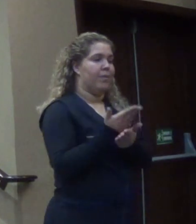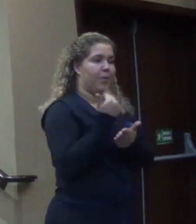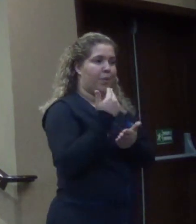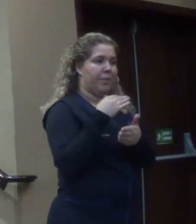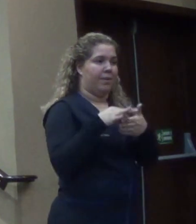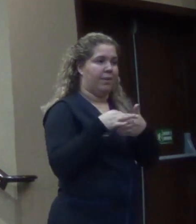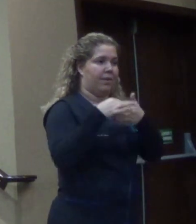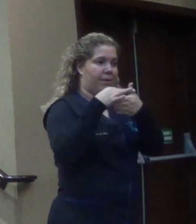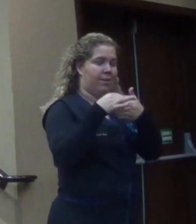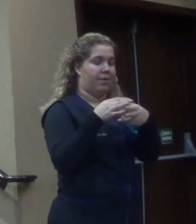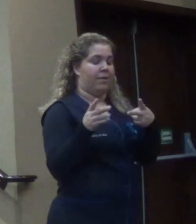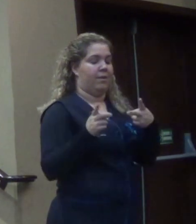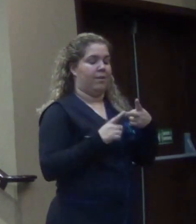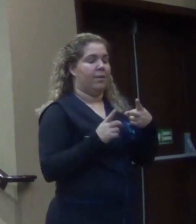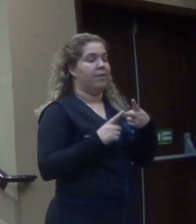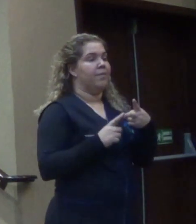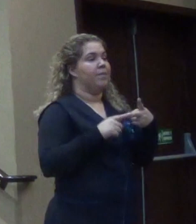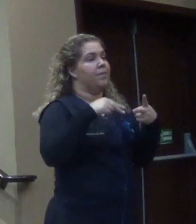consumo de nozes,